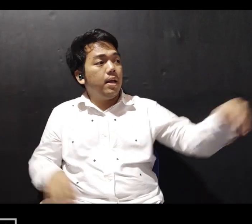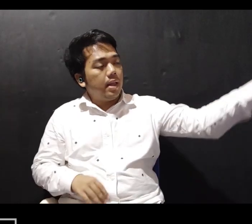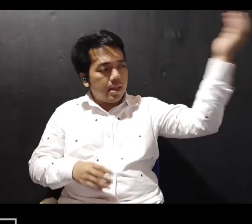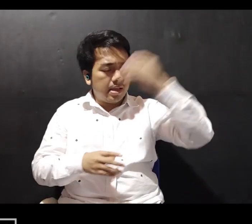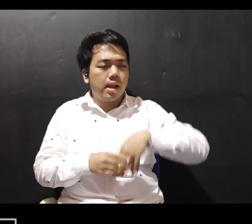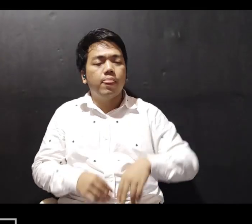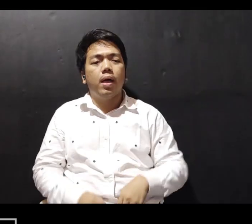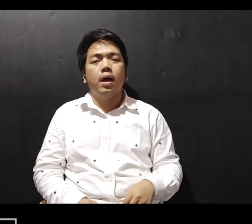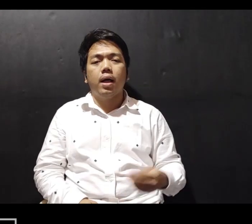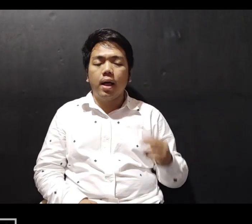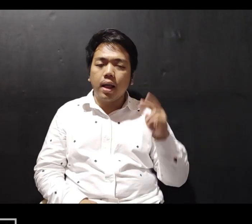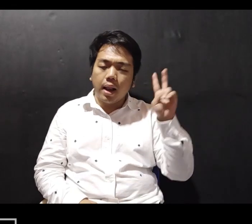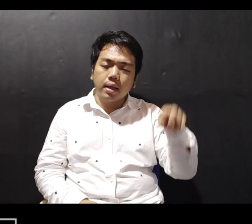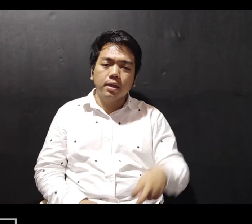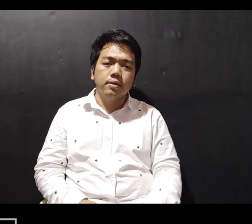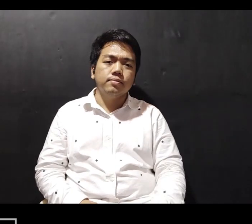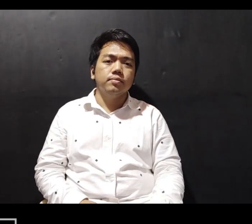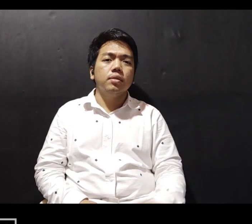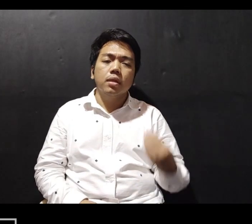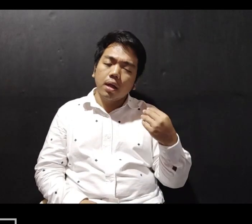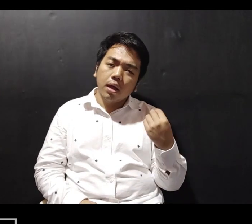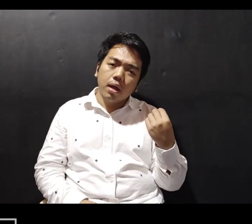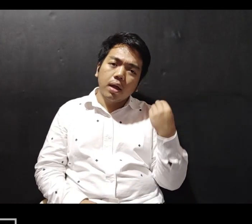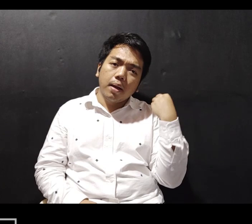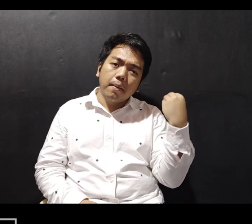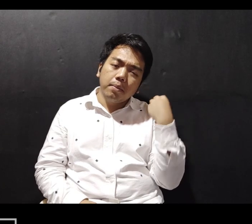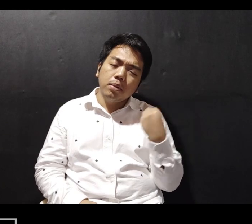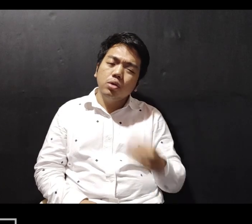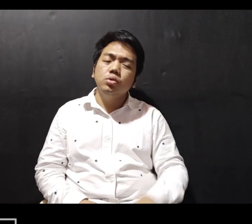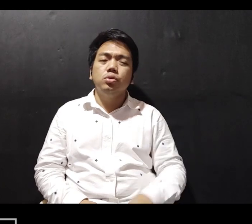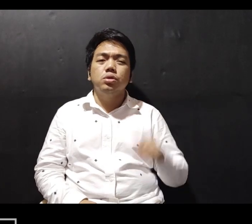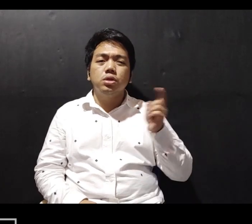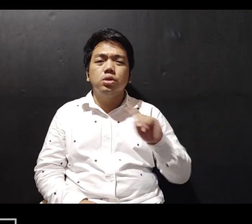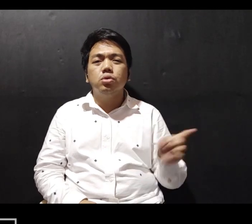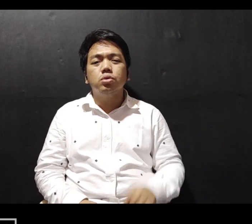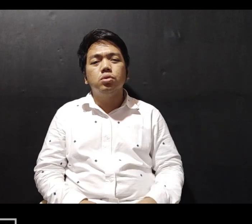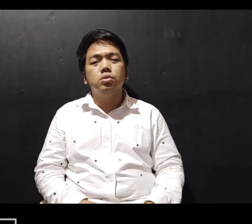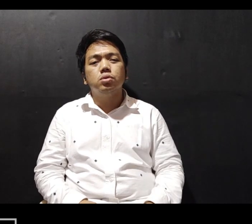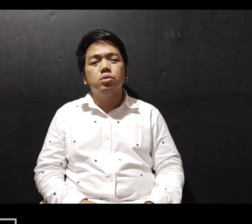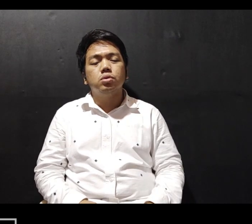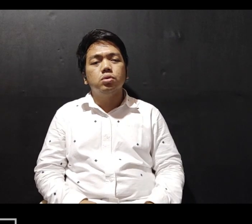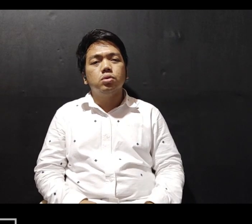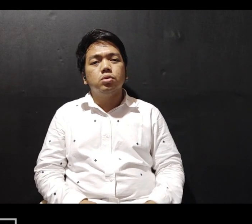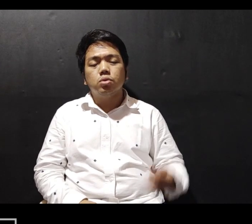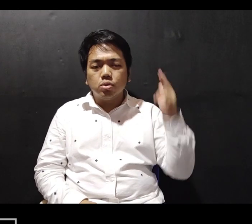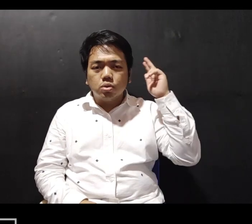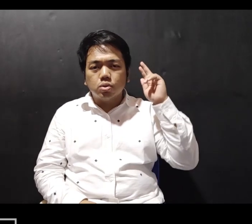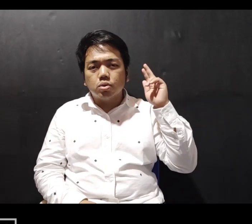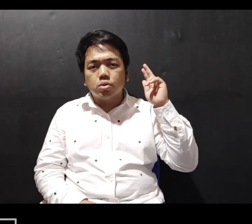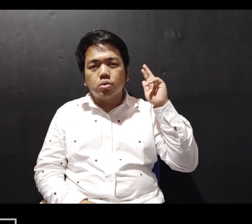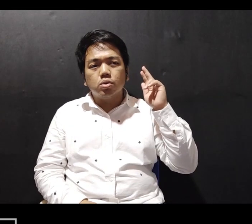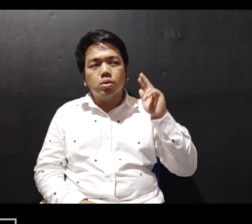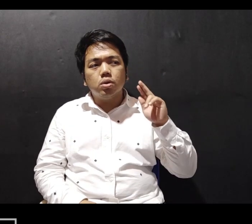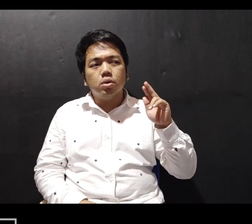Oleh karena itu, menanti sebenarnya adalah satu pengalaman yang Tuhan ingin kita